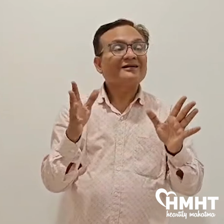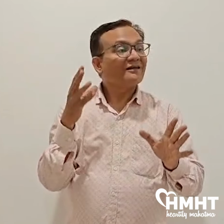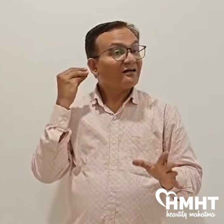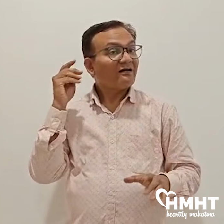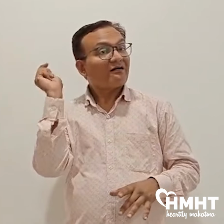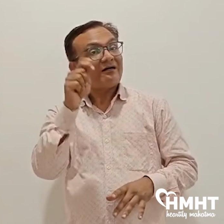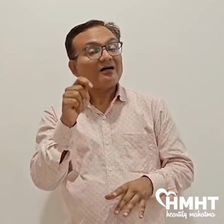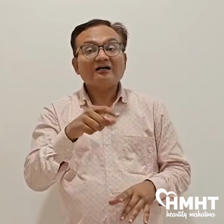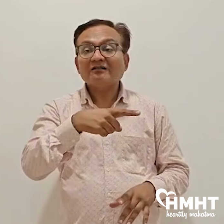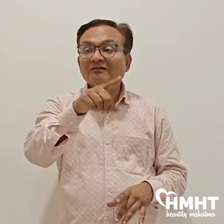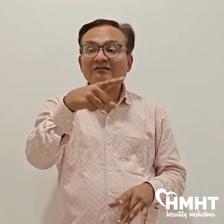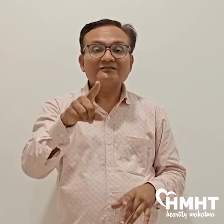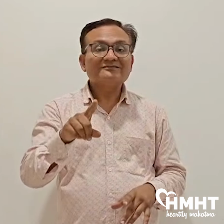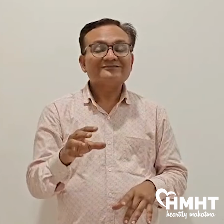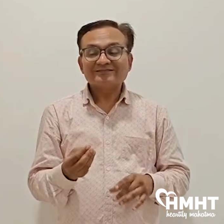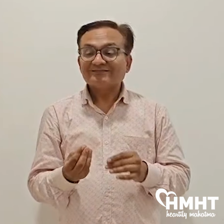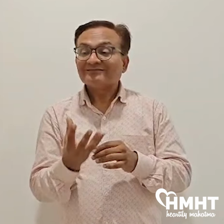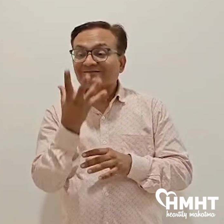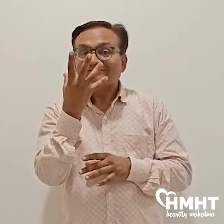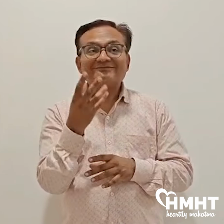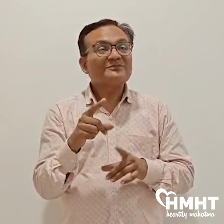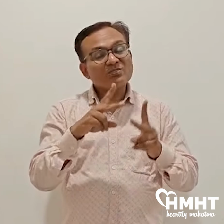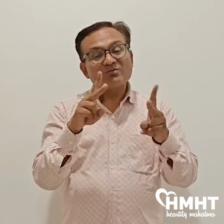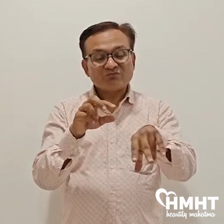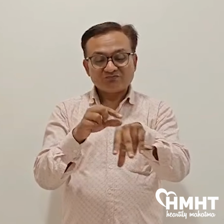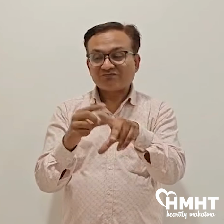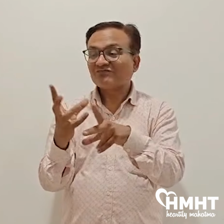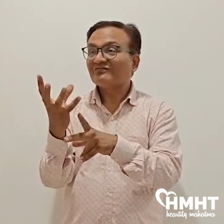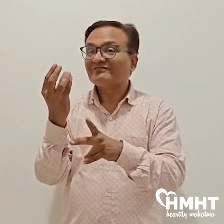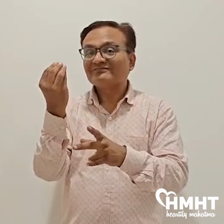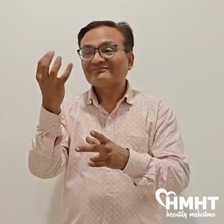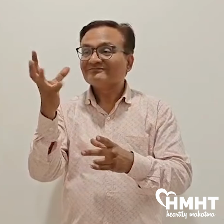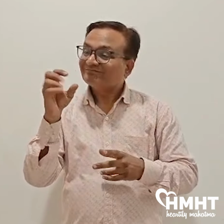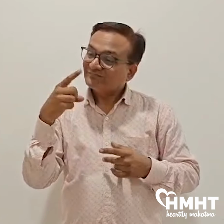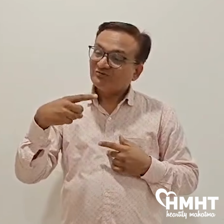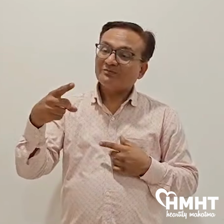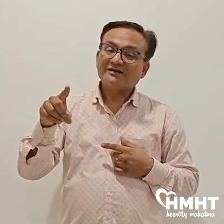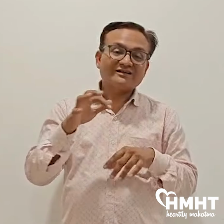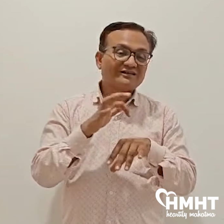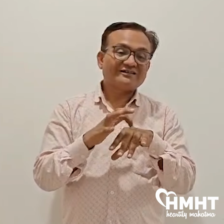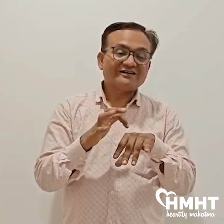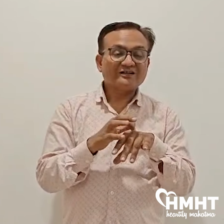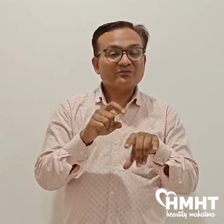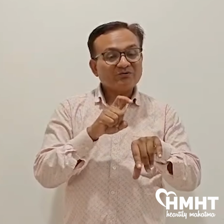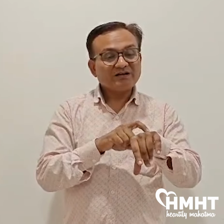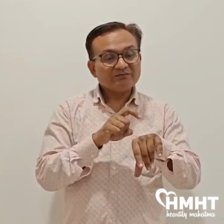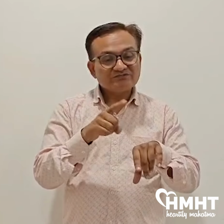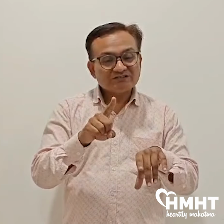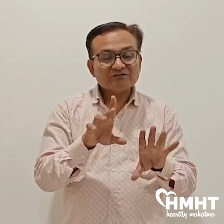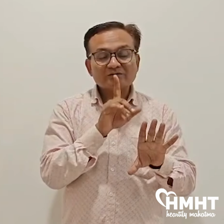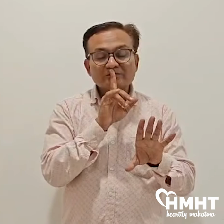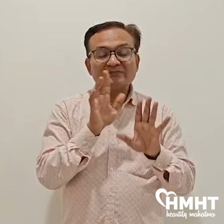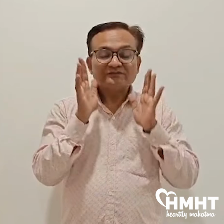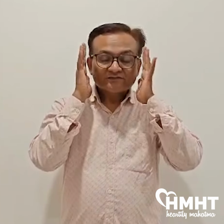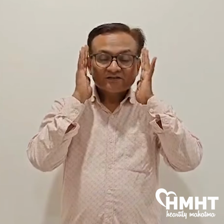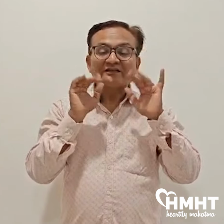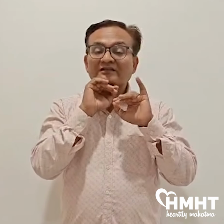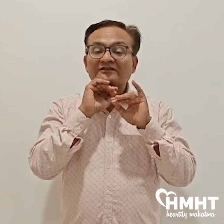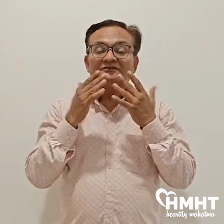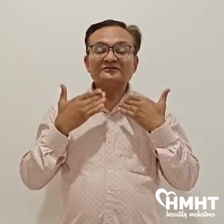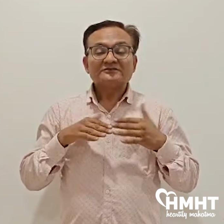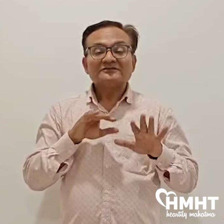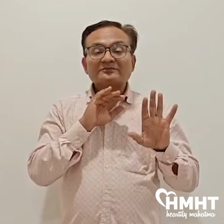લોકો. અને દિવસમાં હીરા લેવા જાઓ તોય મળે. તો તે રાતનો ટાઈમ ચાલે, તમારો ખરાબ ટાઈમ ચાલતો હોય તે ધીરજ